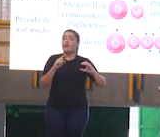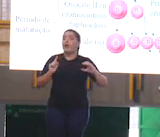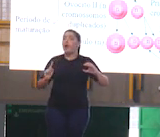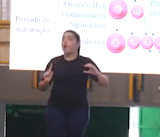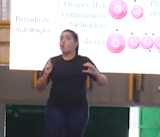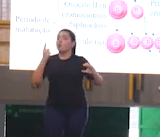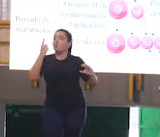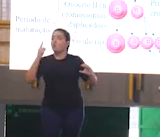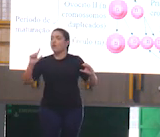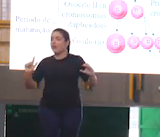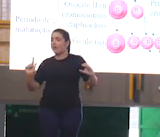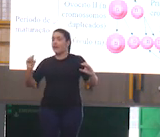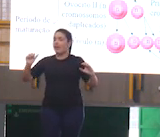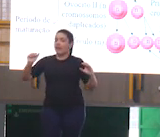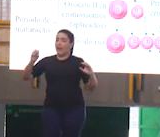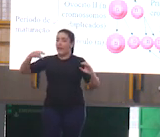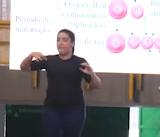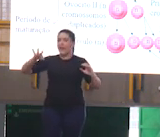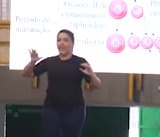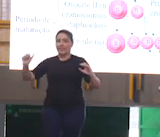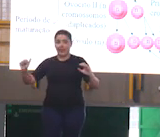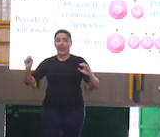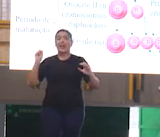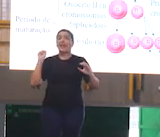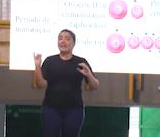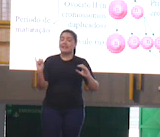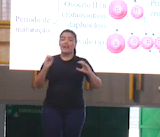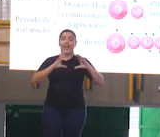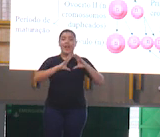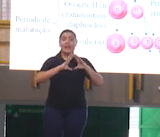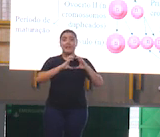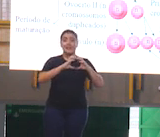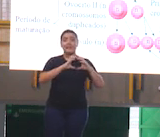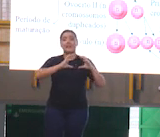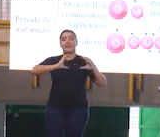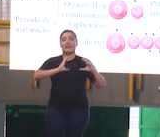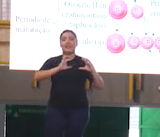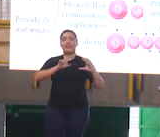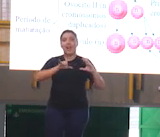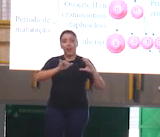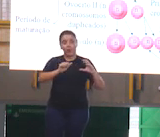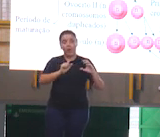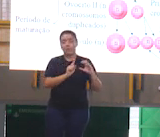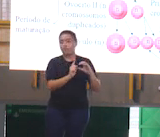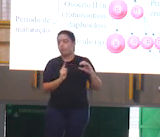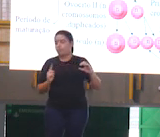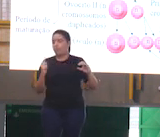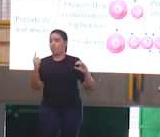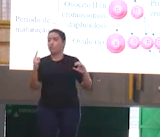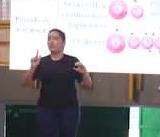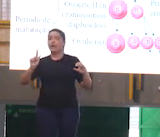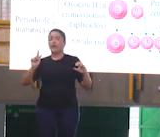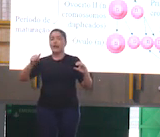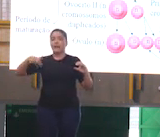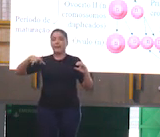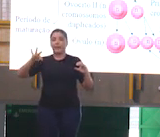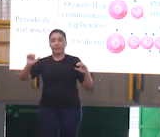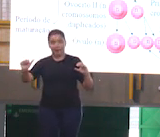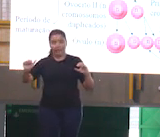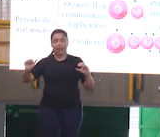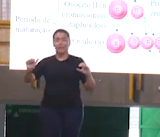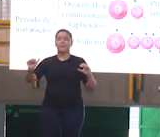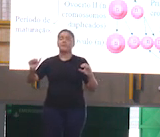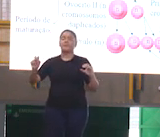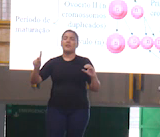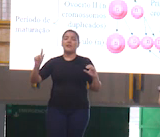Um gameta. Certo? Para cada célula germinativa, forma-se apenas quem? Um gameta.